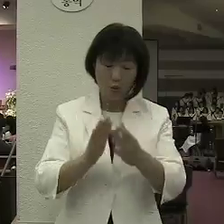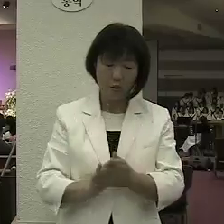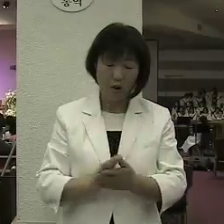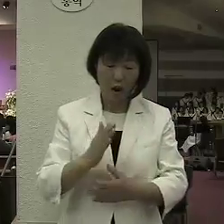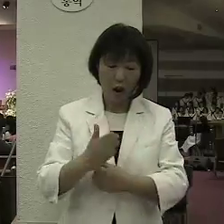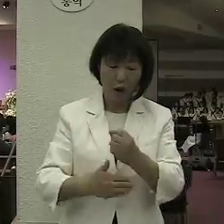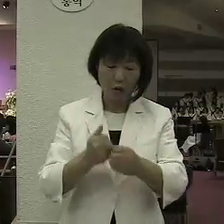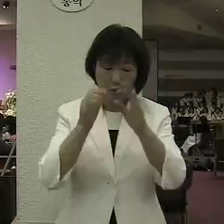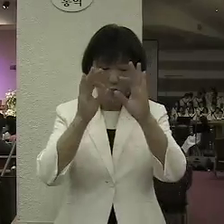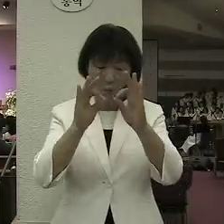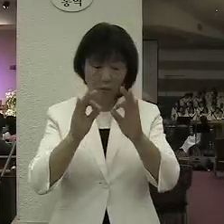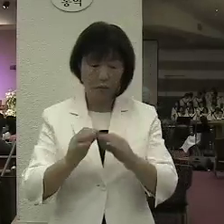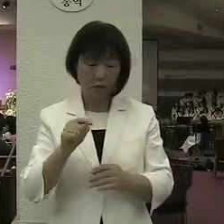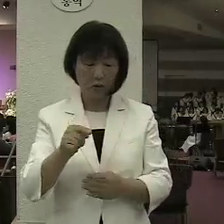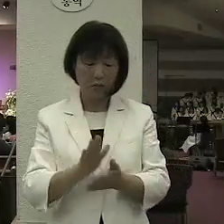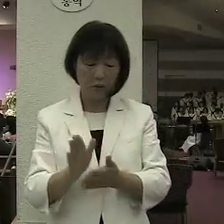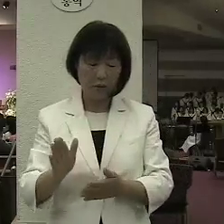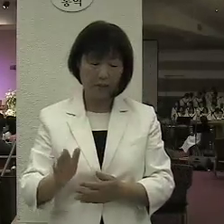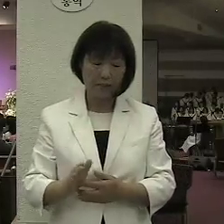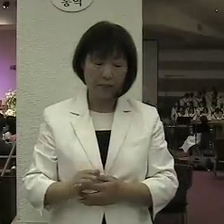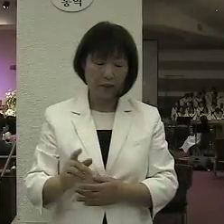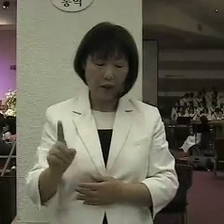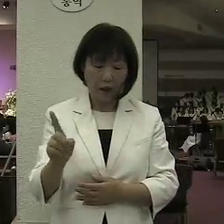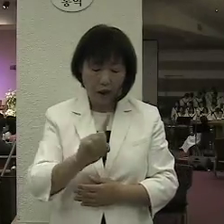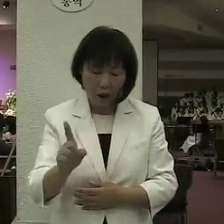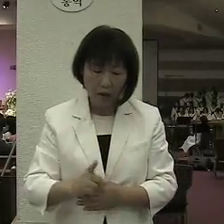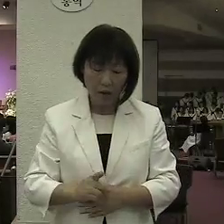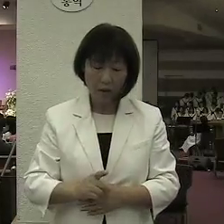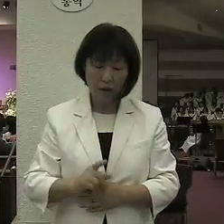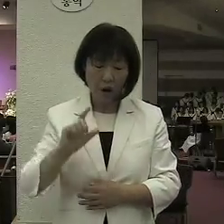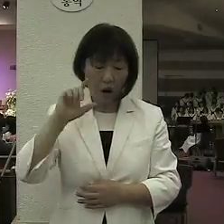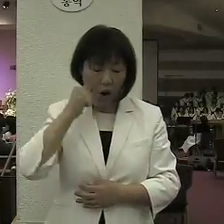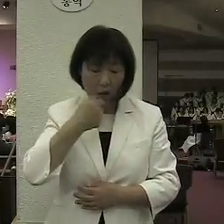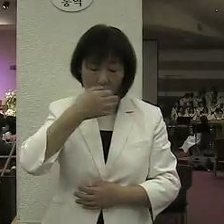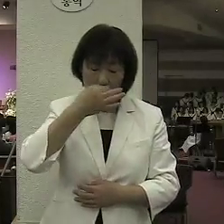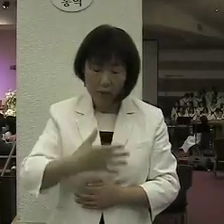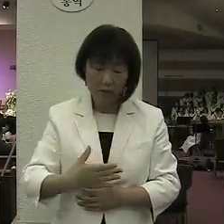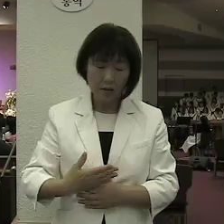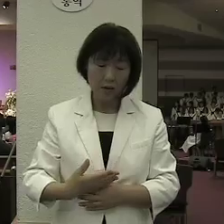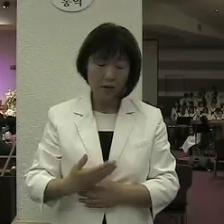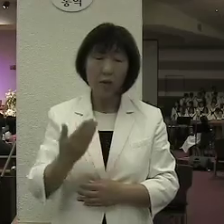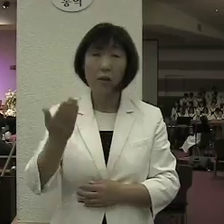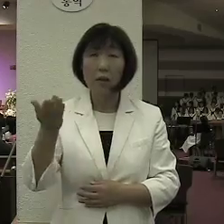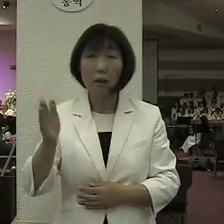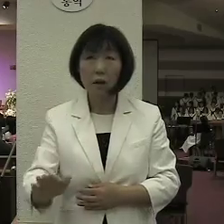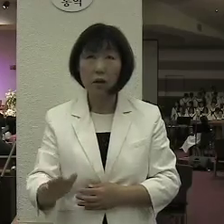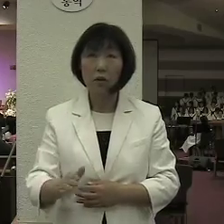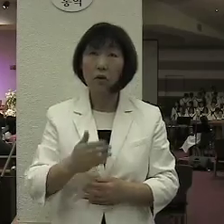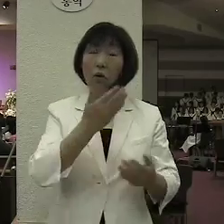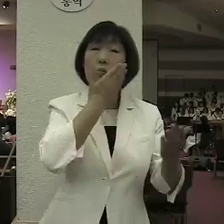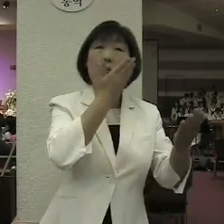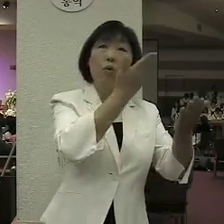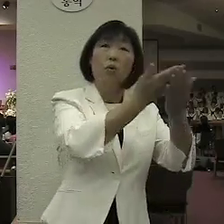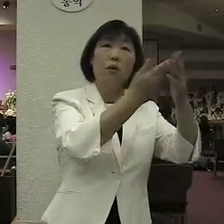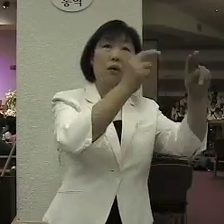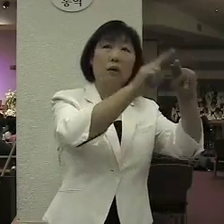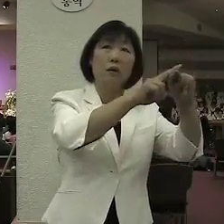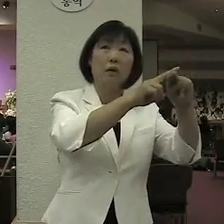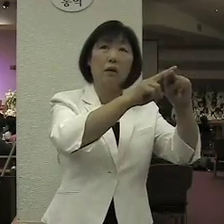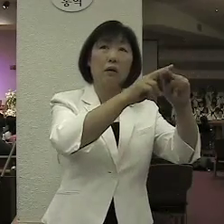오늘 본문으로 삼고 있는데요, 5장의 말씀을 보면 1절에 보좌에 앉으신 하나님이 보여지고